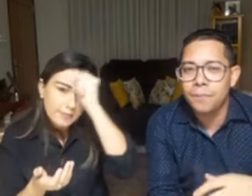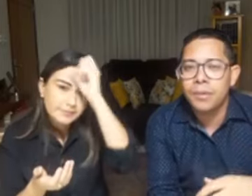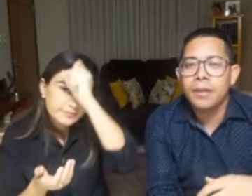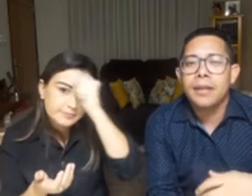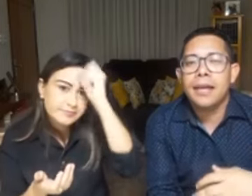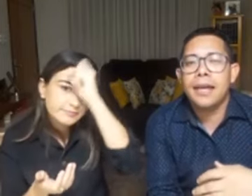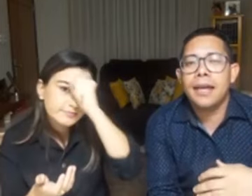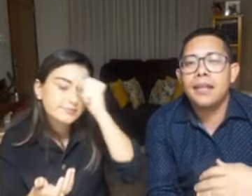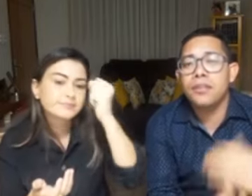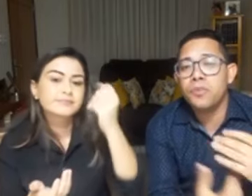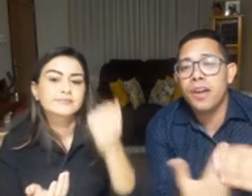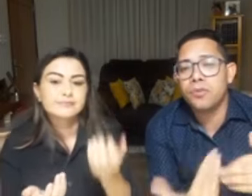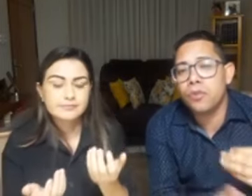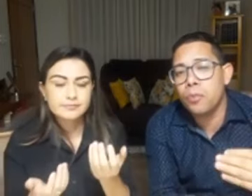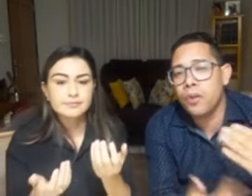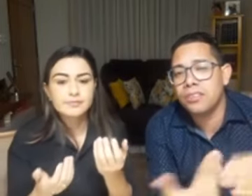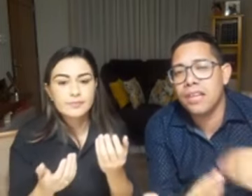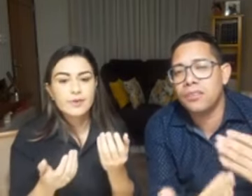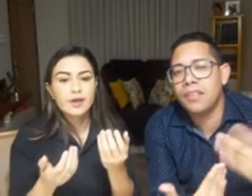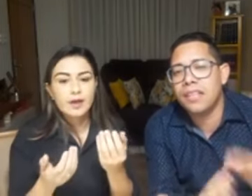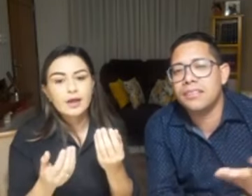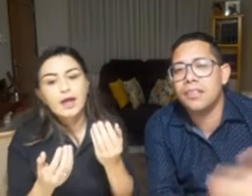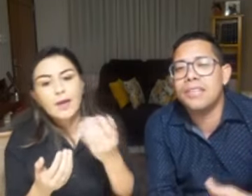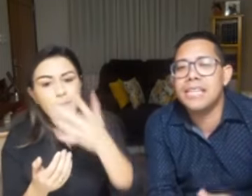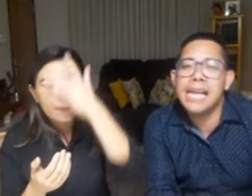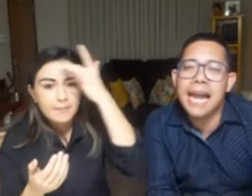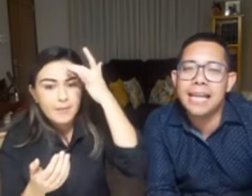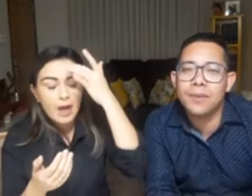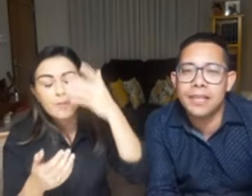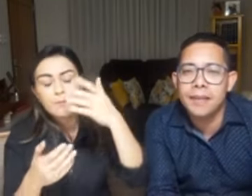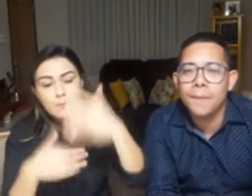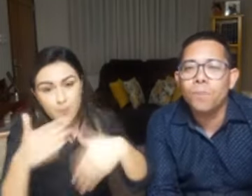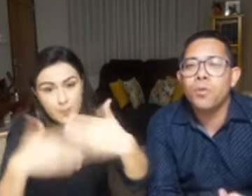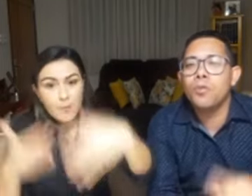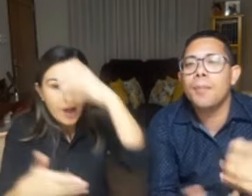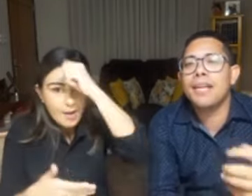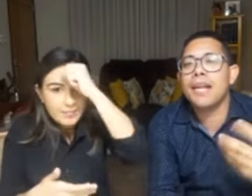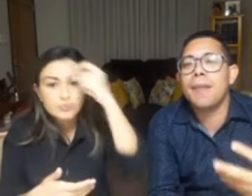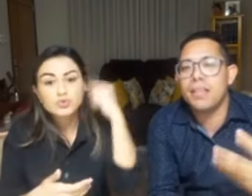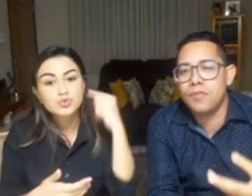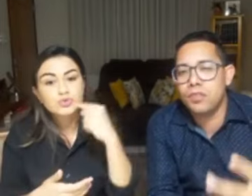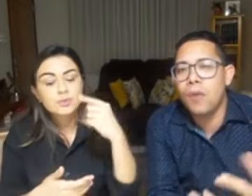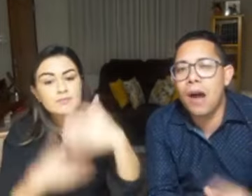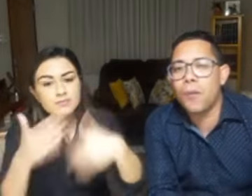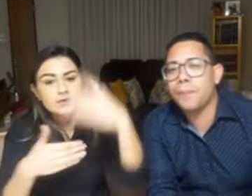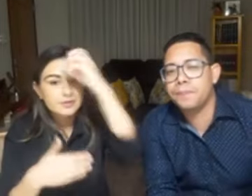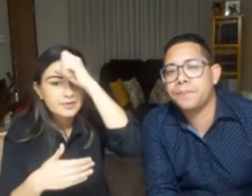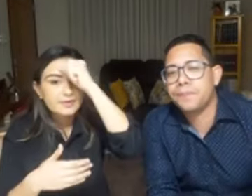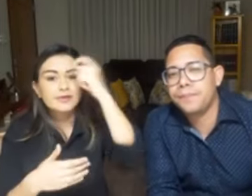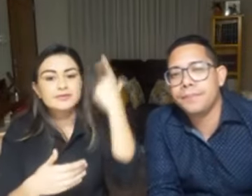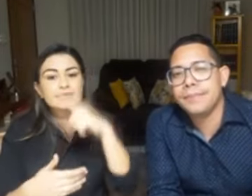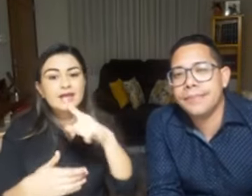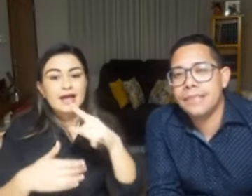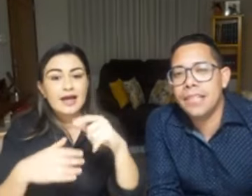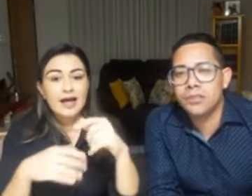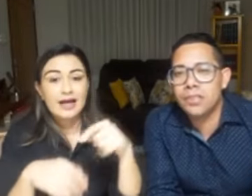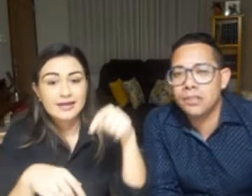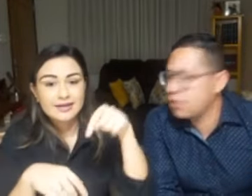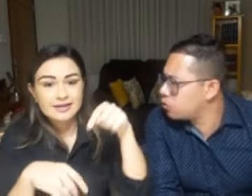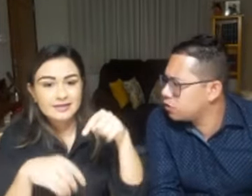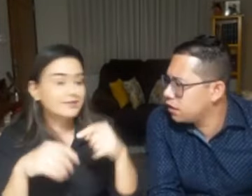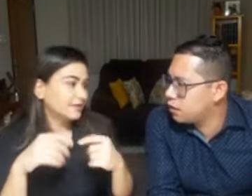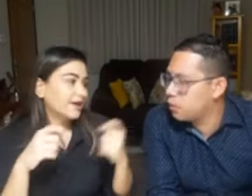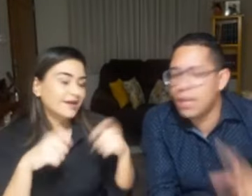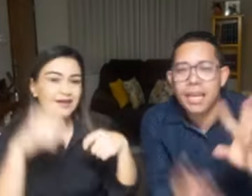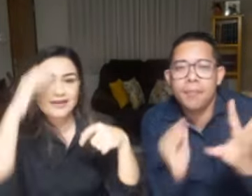né? E isso faz com que o processo venha estar sendo acelerado aí, de uma maneira mais visual. Certo? Não sei se